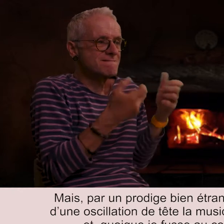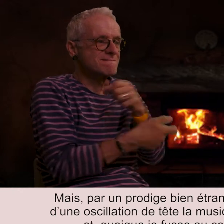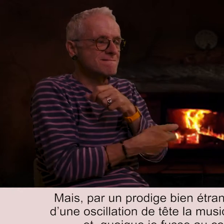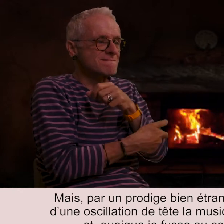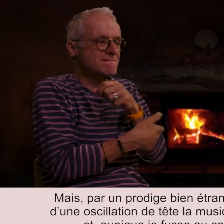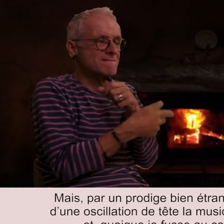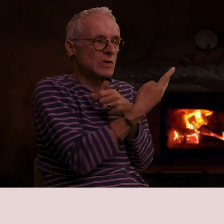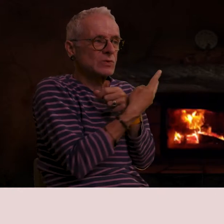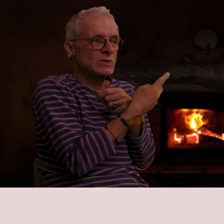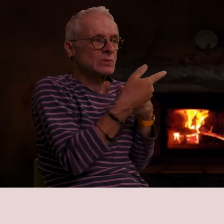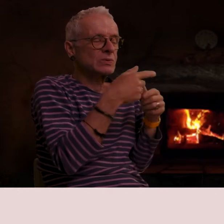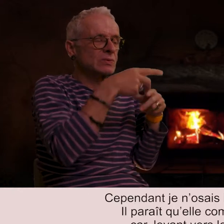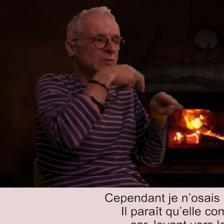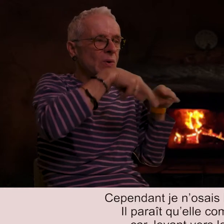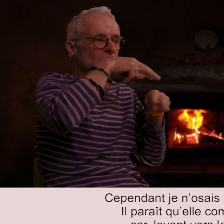avec elle